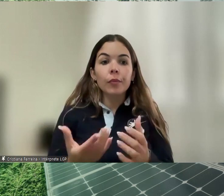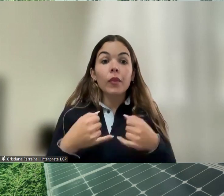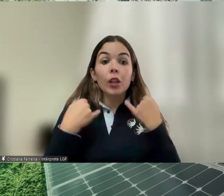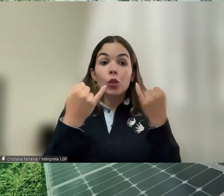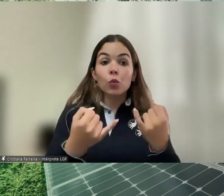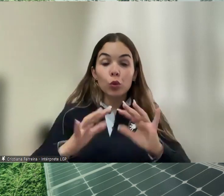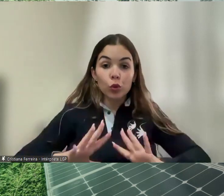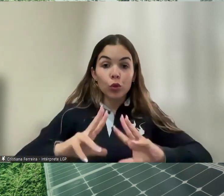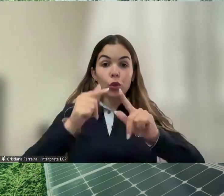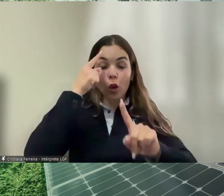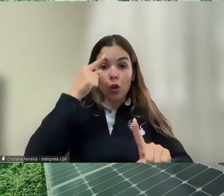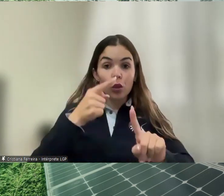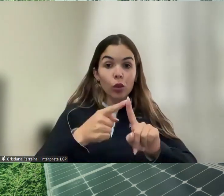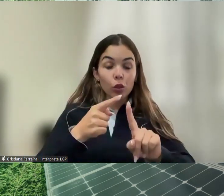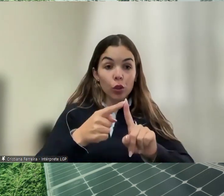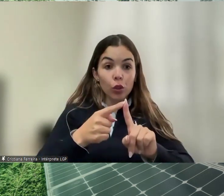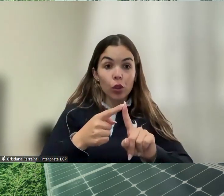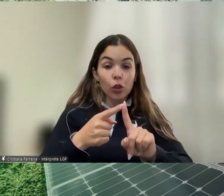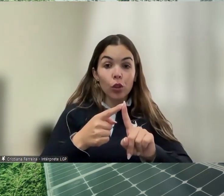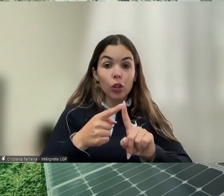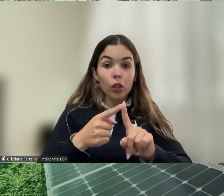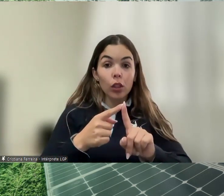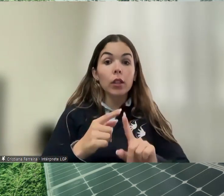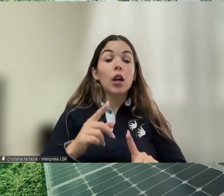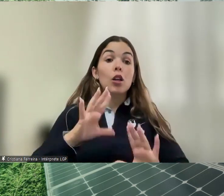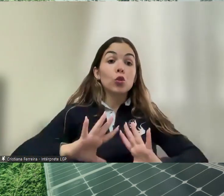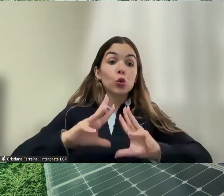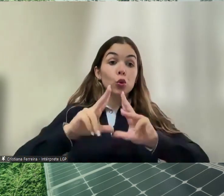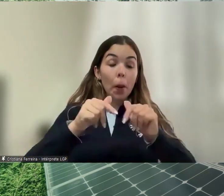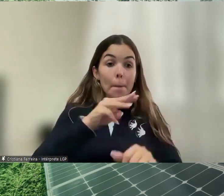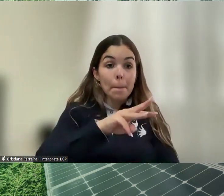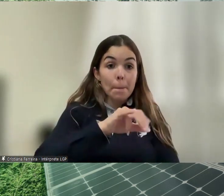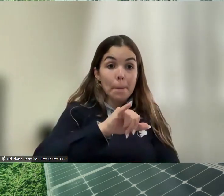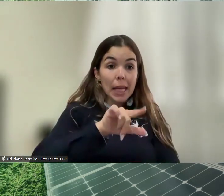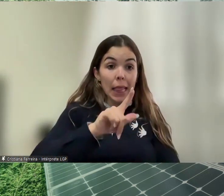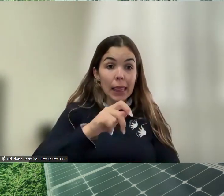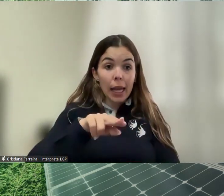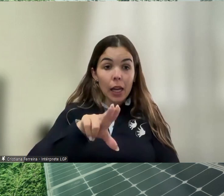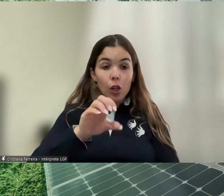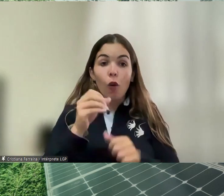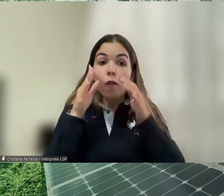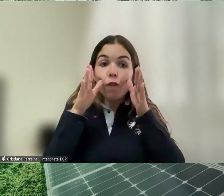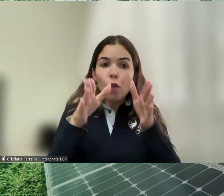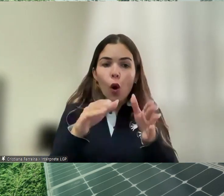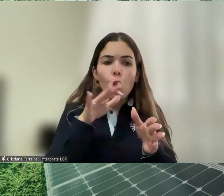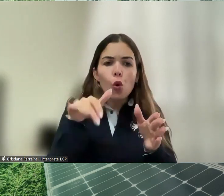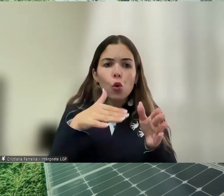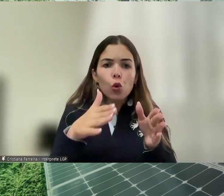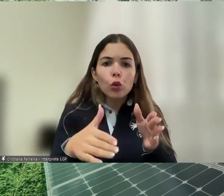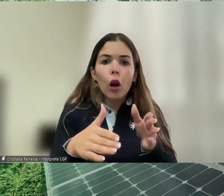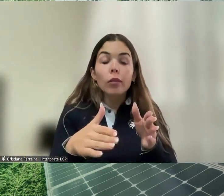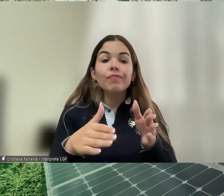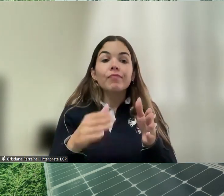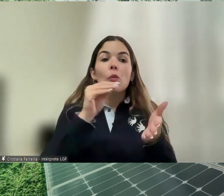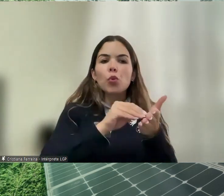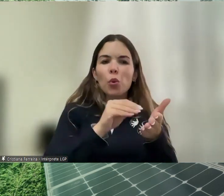dos os Objetivos de Desenvolvimento do Milénio, que se centravam principalmente na redução da pobreza, melhoria da